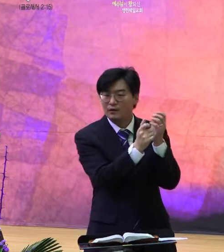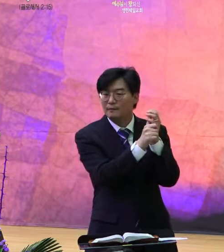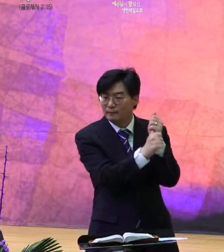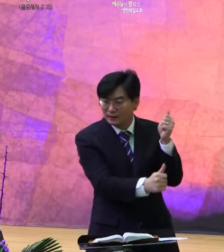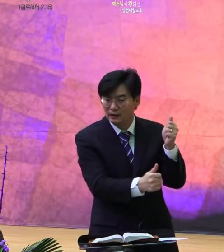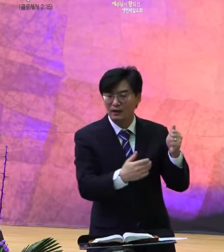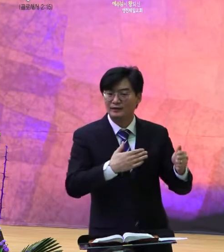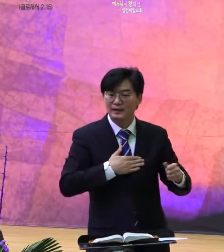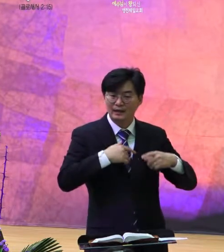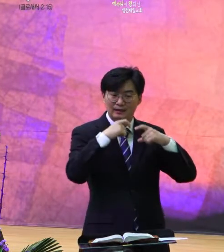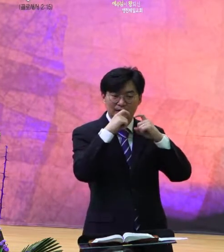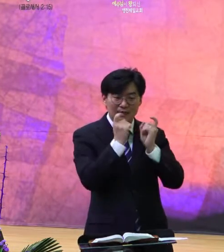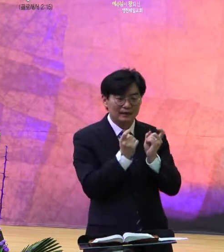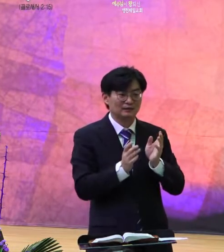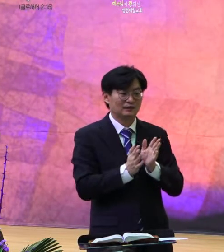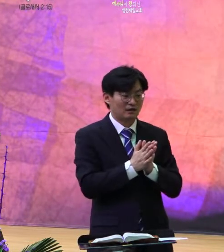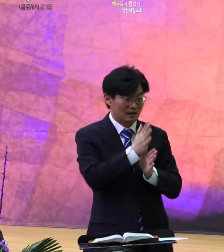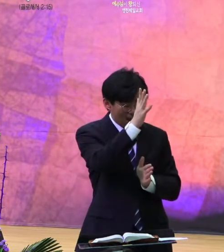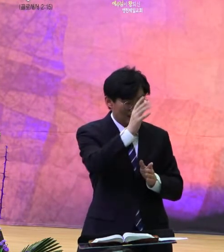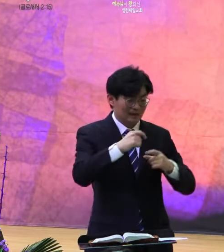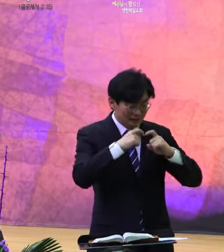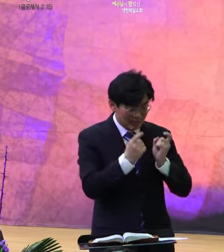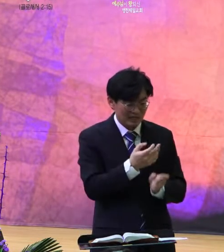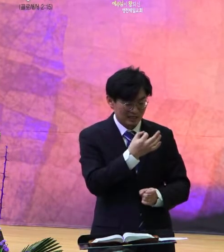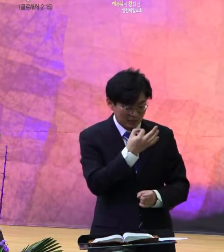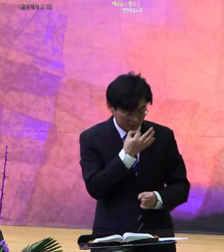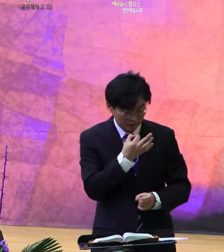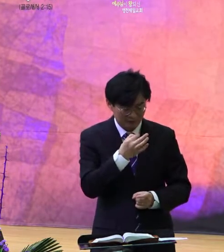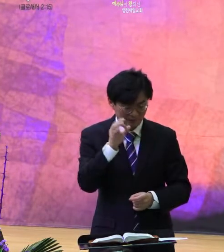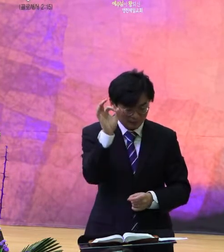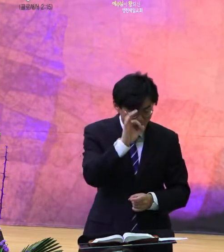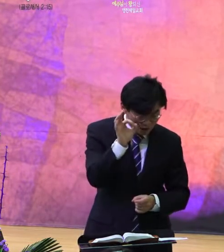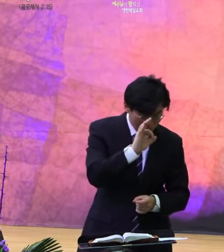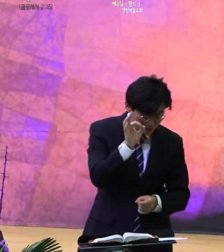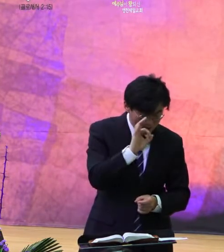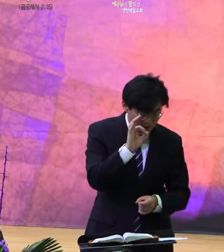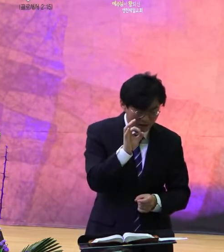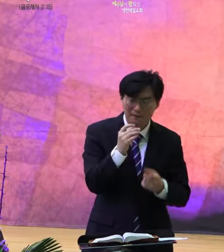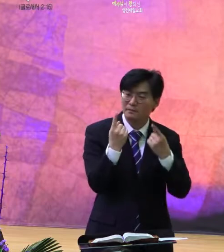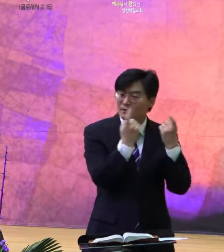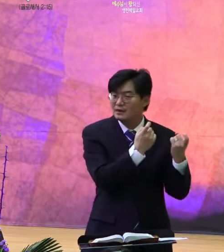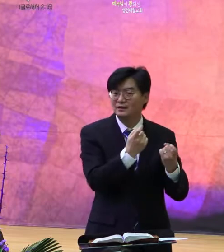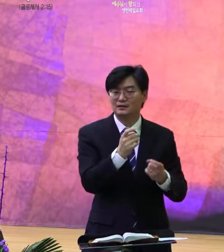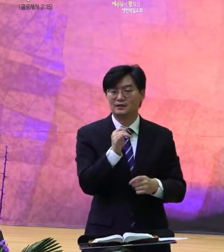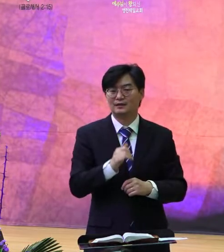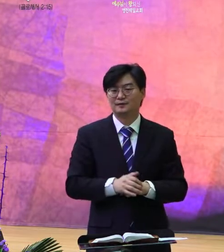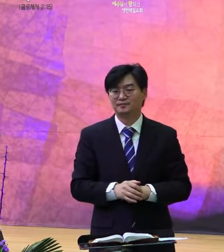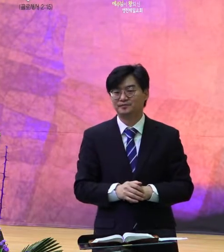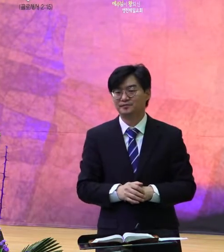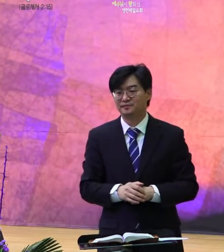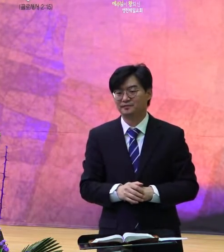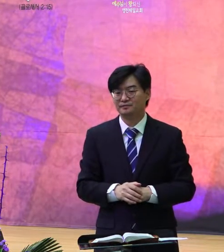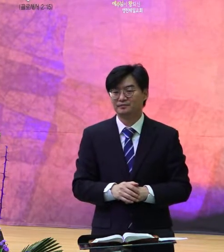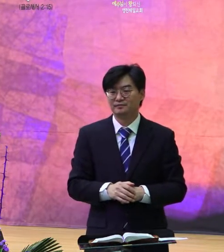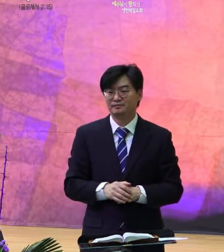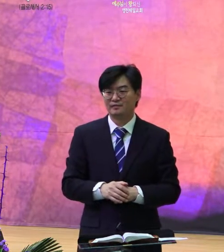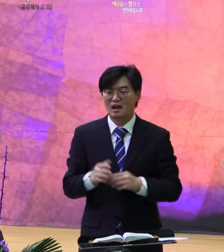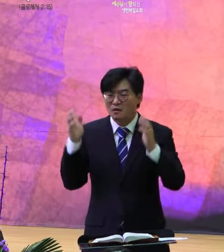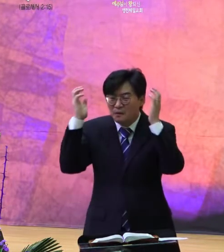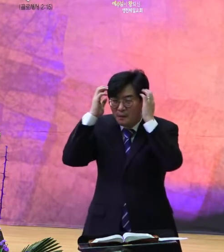자기 영광을 추구하는, 자기 영광을 찾으라고 하는 그런 유혹이 늘 있습니다. 수많은